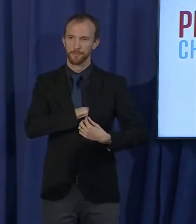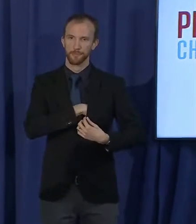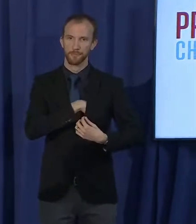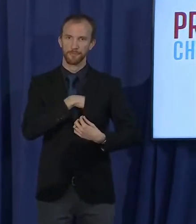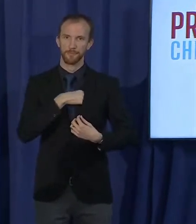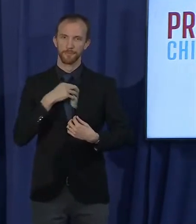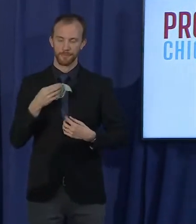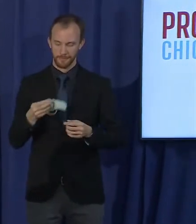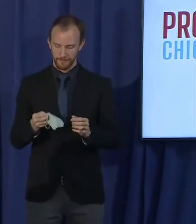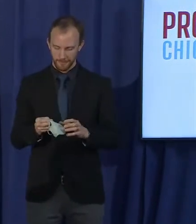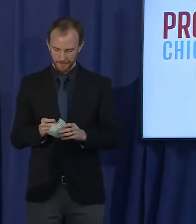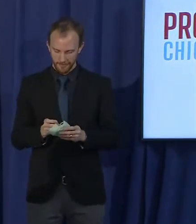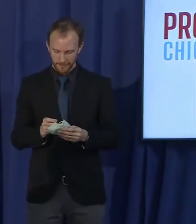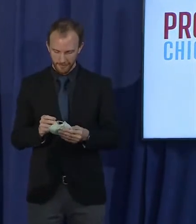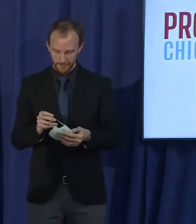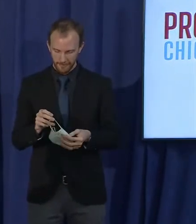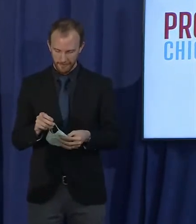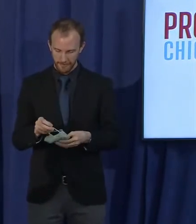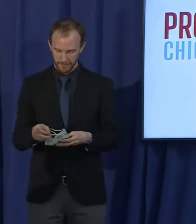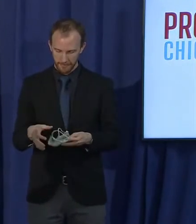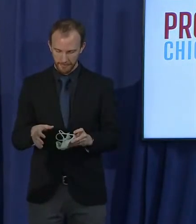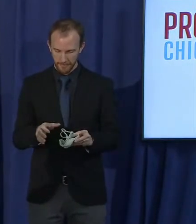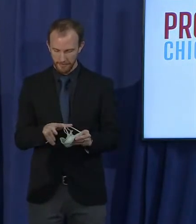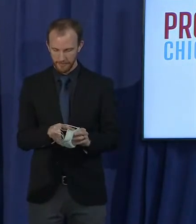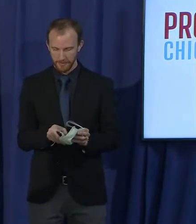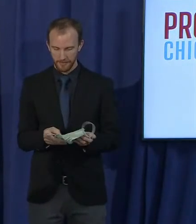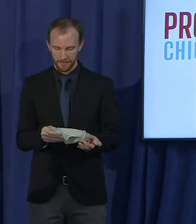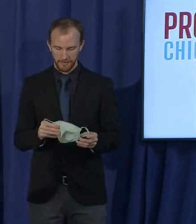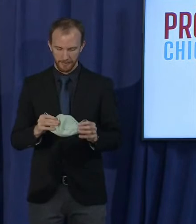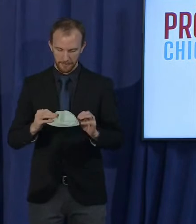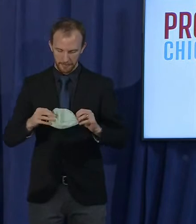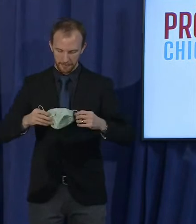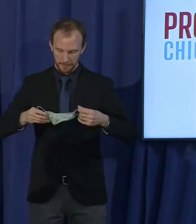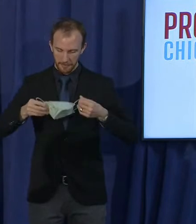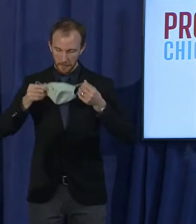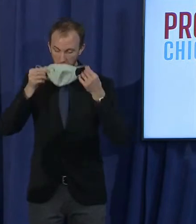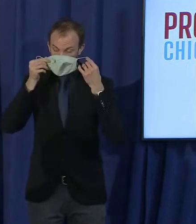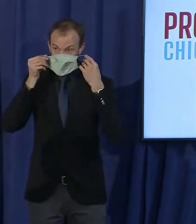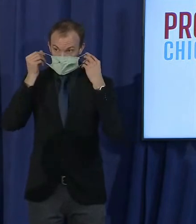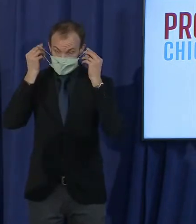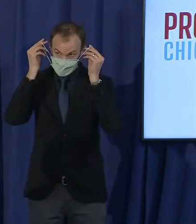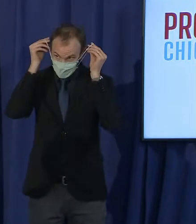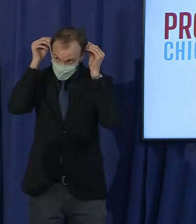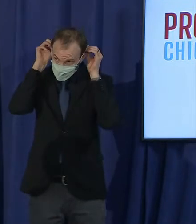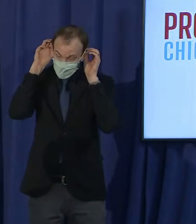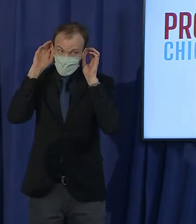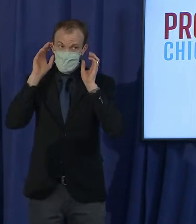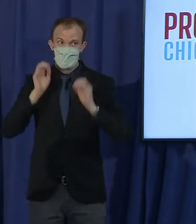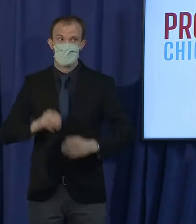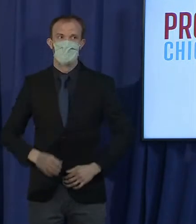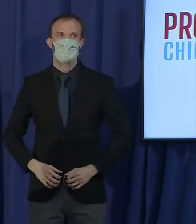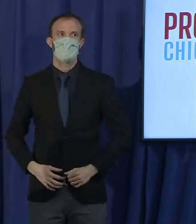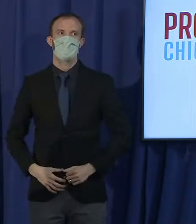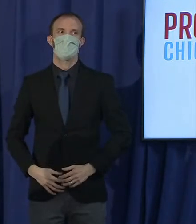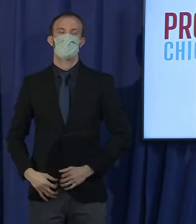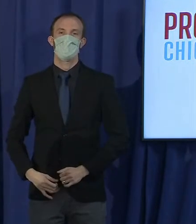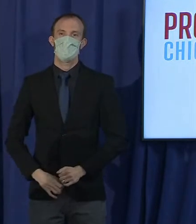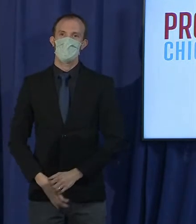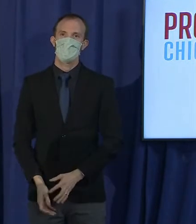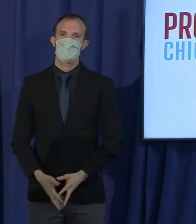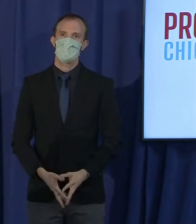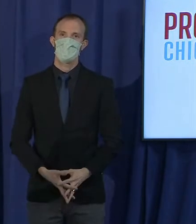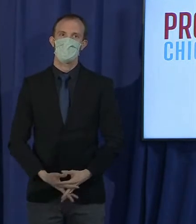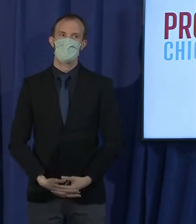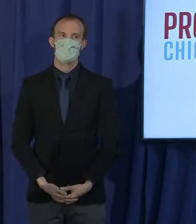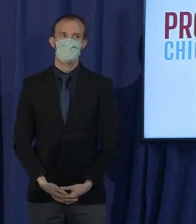celebrando hoy la venida de Zocdox, una forma centralizada de poder hacer sus appointments o